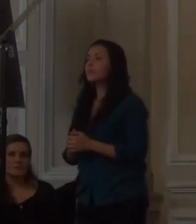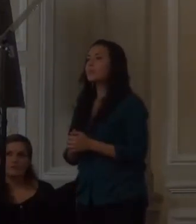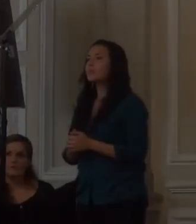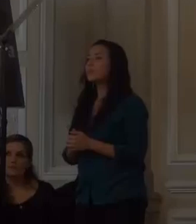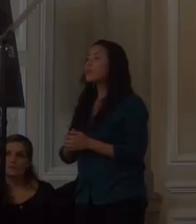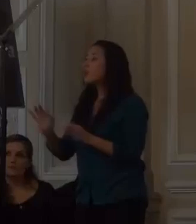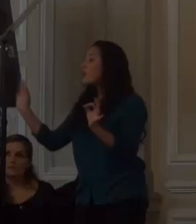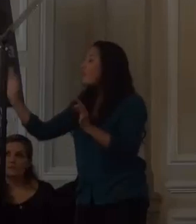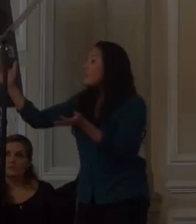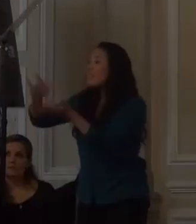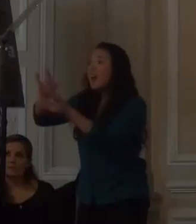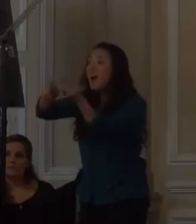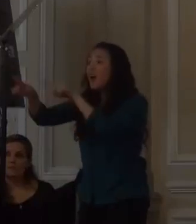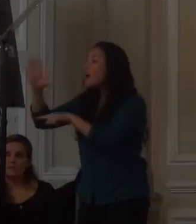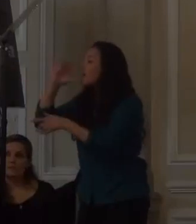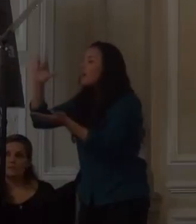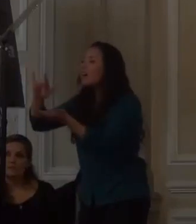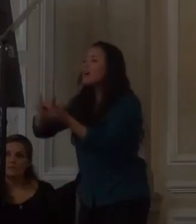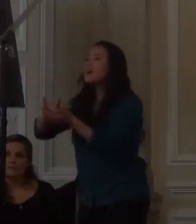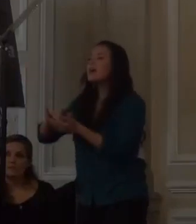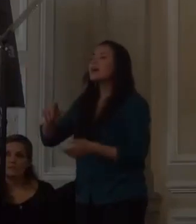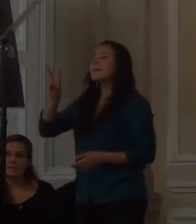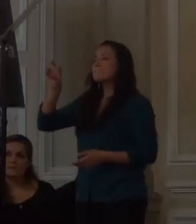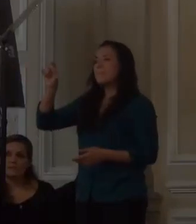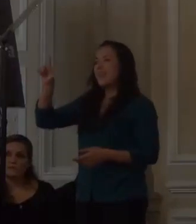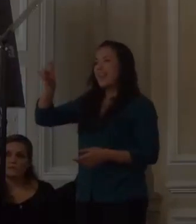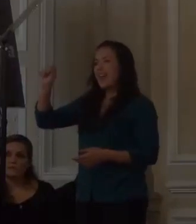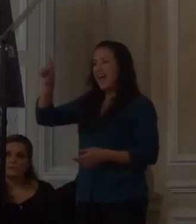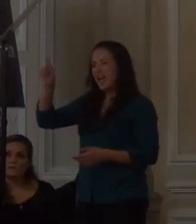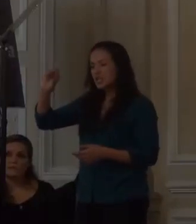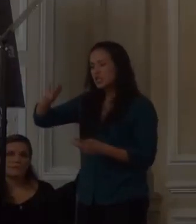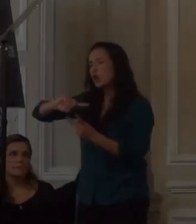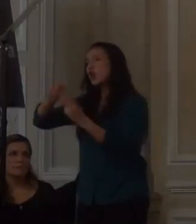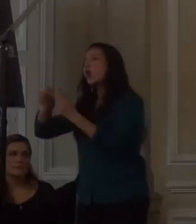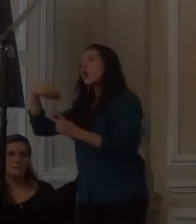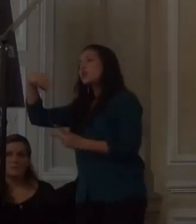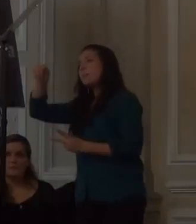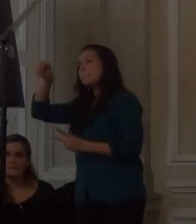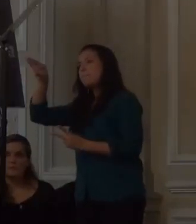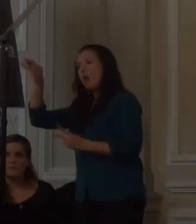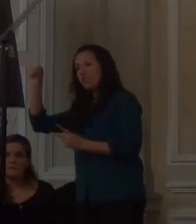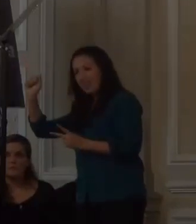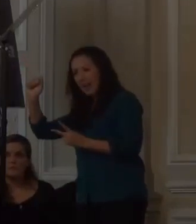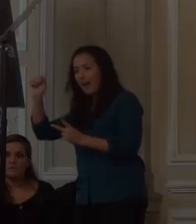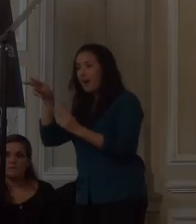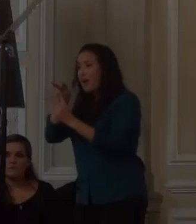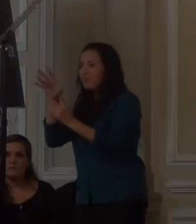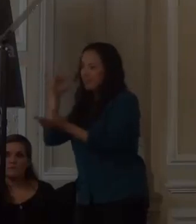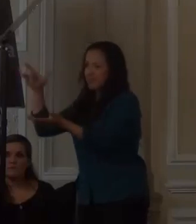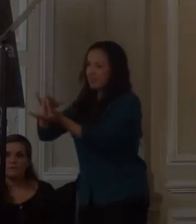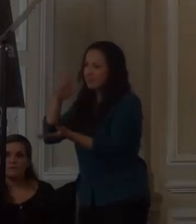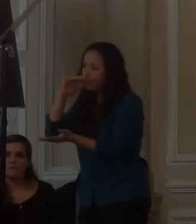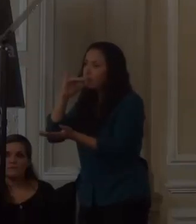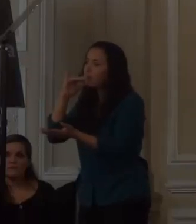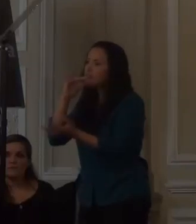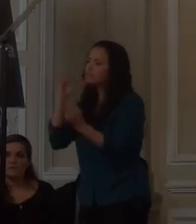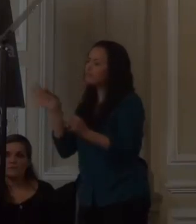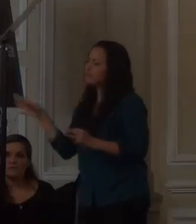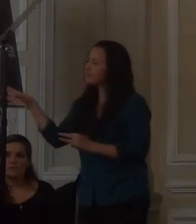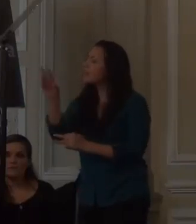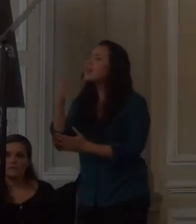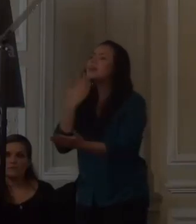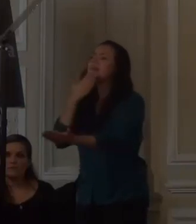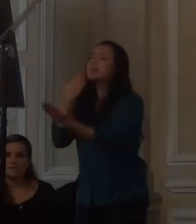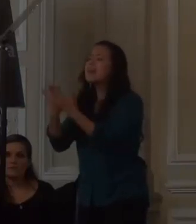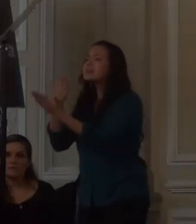los que no están presentes, Fernando Velasco y Karime Mota. A todos muchas gracias por entender la